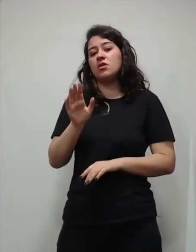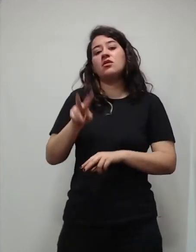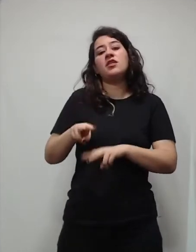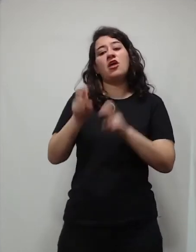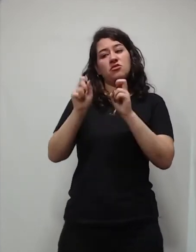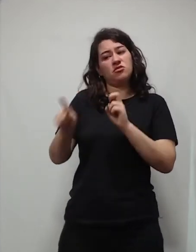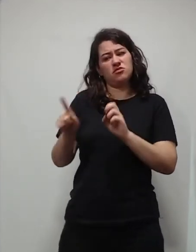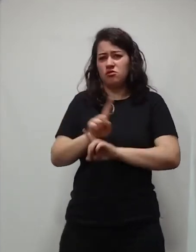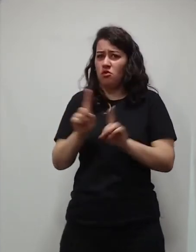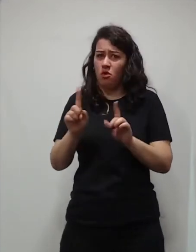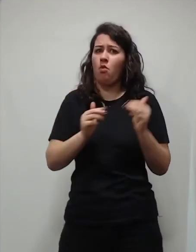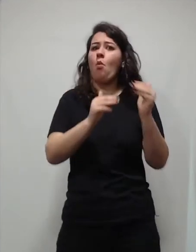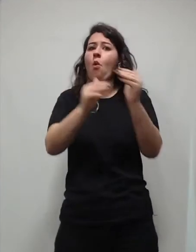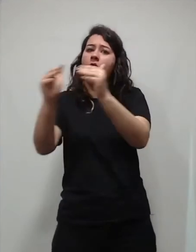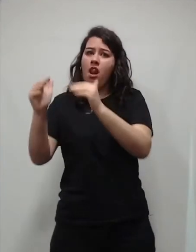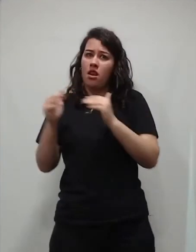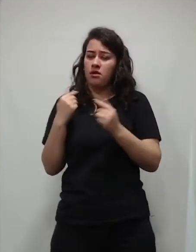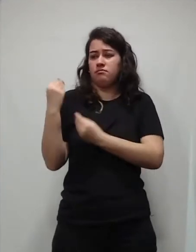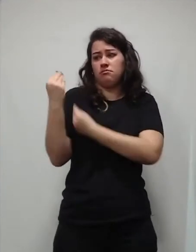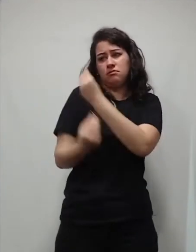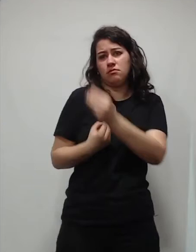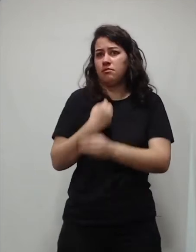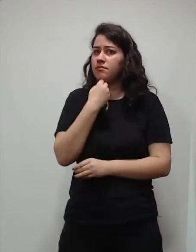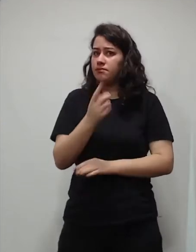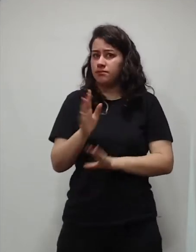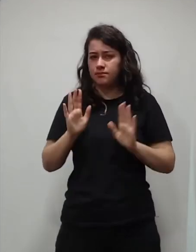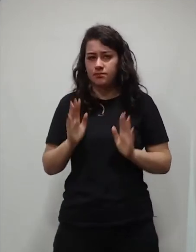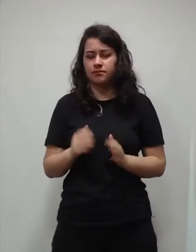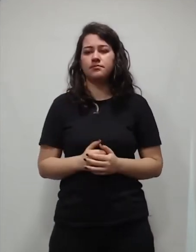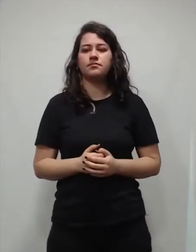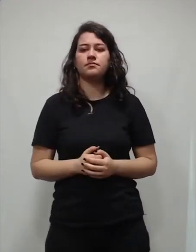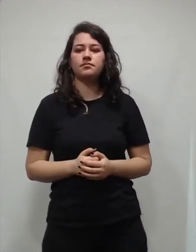diagnóstico u otro de las personas.